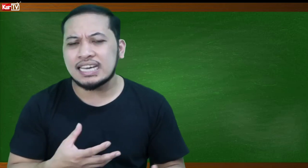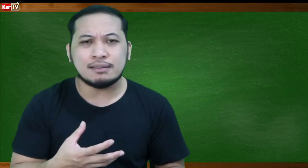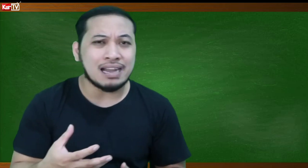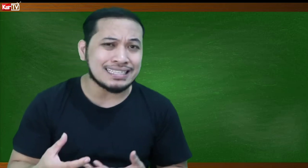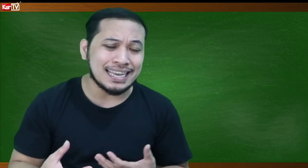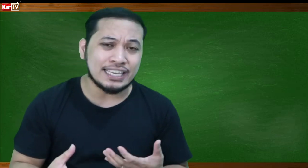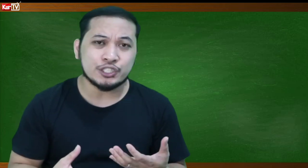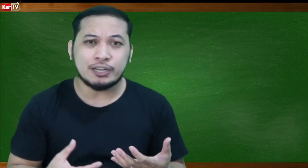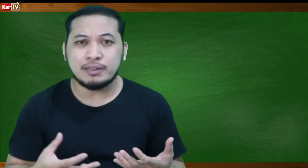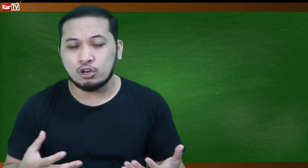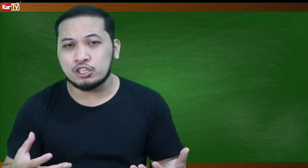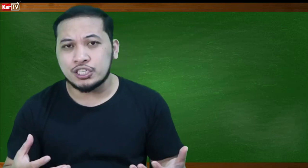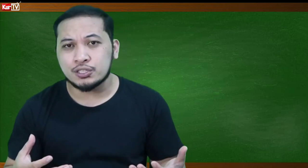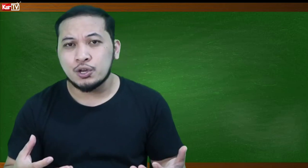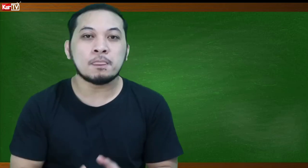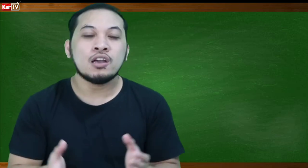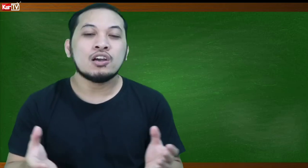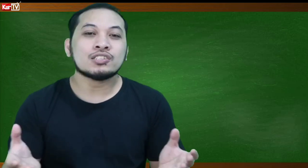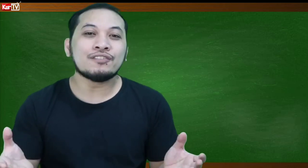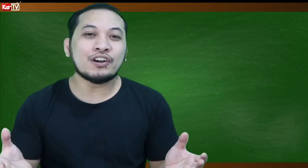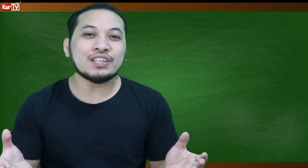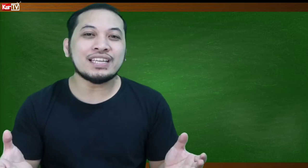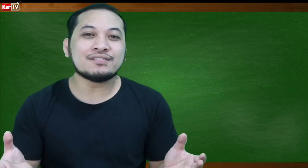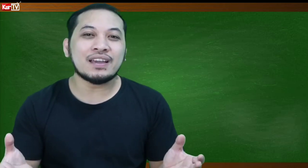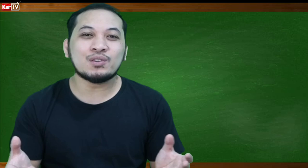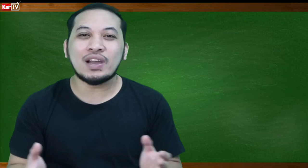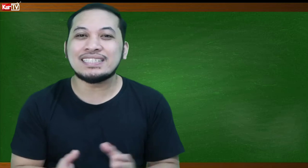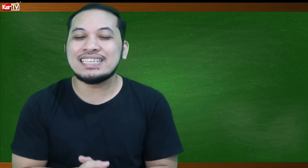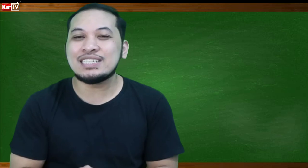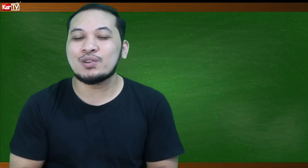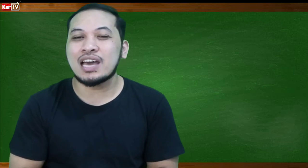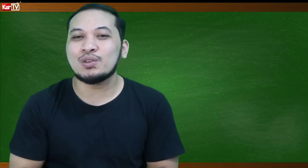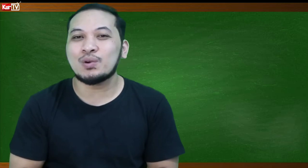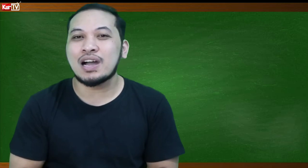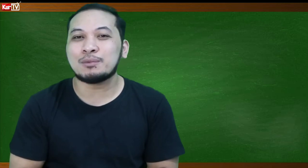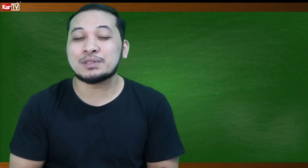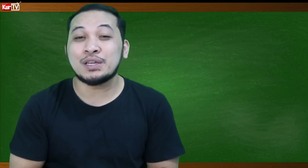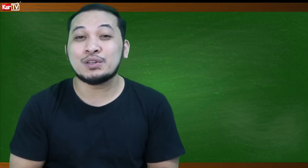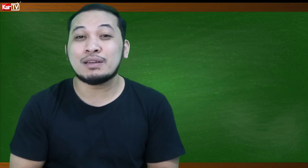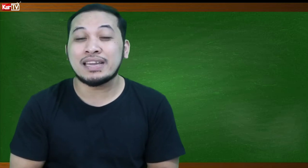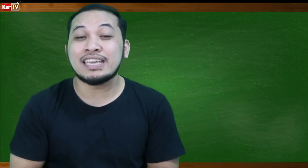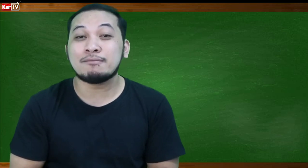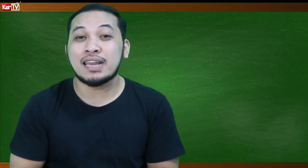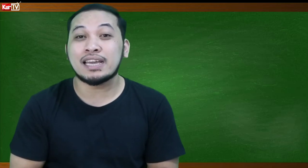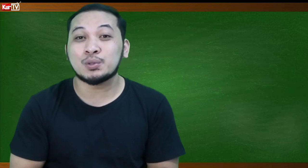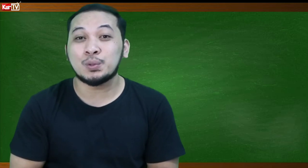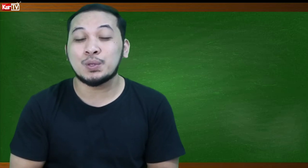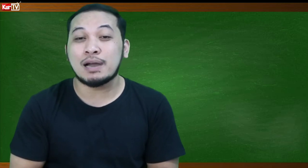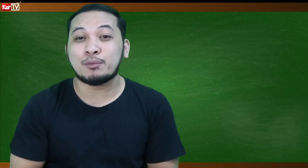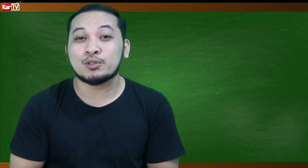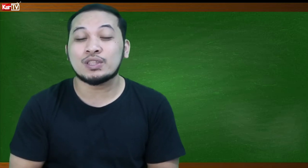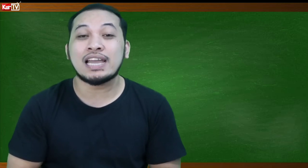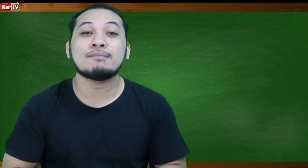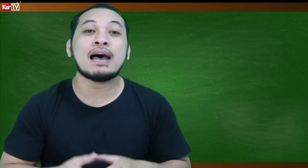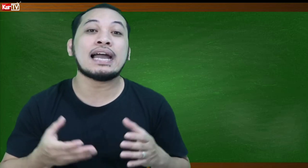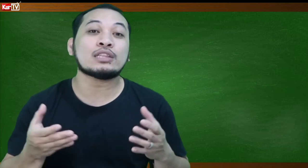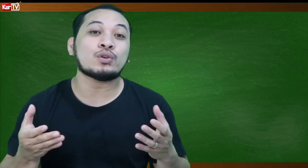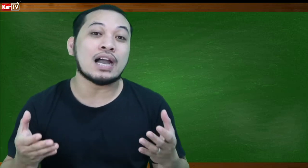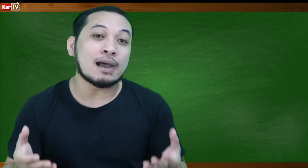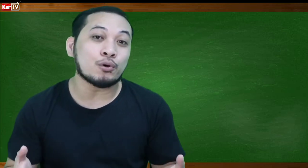ating mga science terminologies. So for today's video, ay sinisigurado ko nga po sa inyo na magiging malaking tulong nga po ito dahil baka ito na nga po